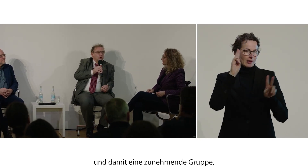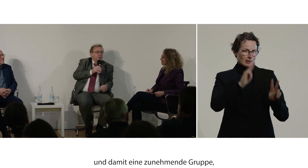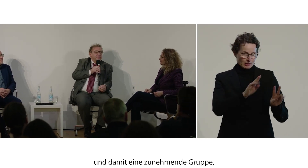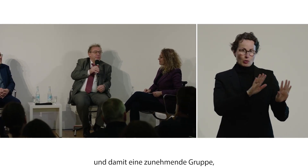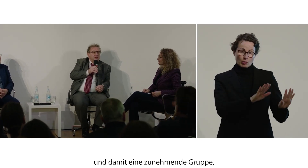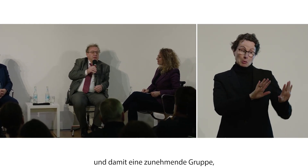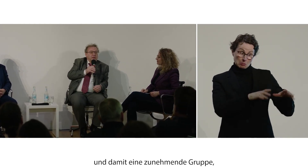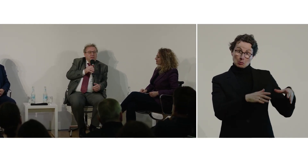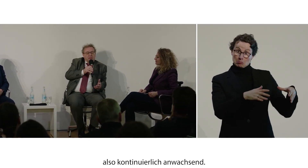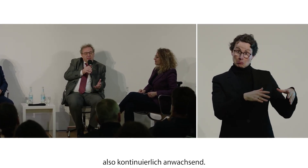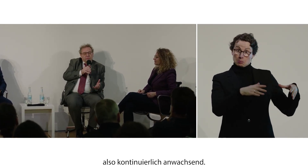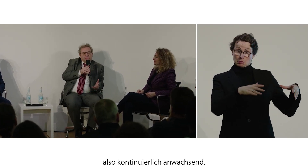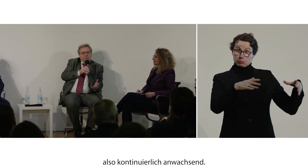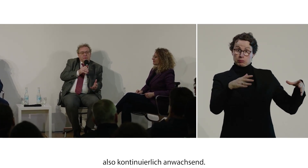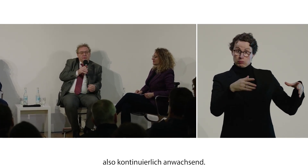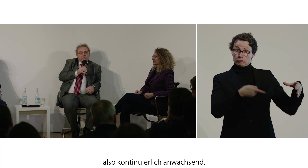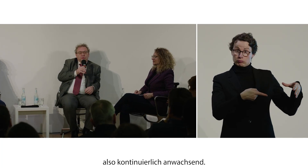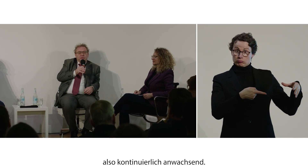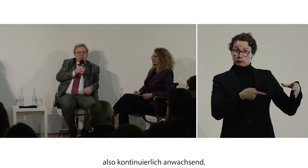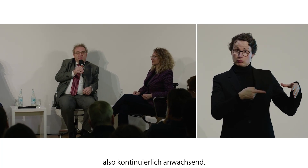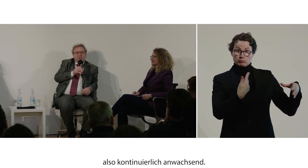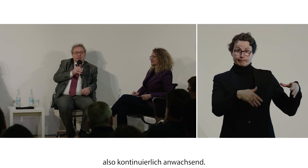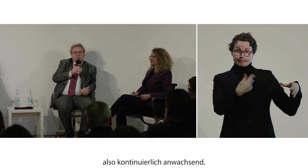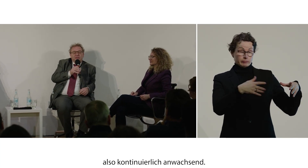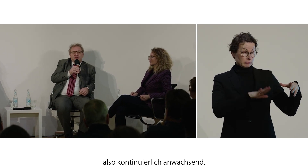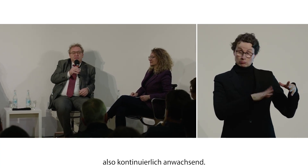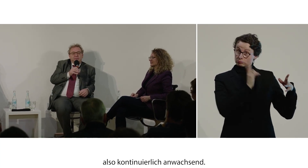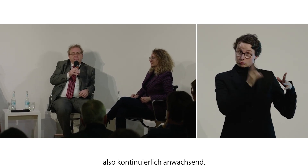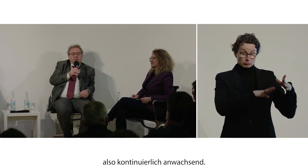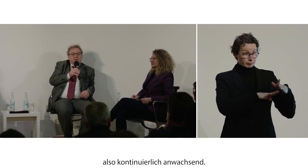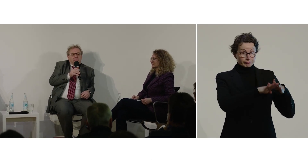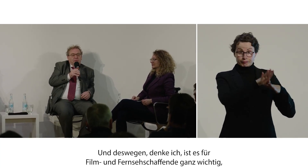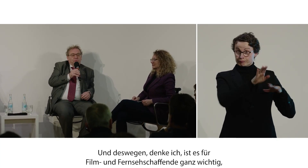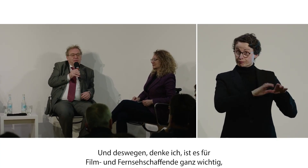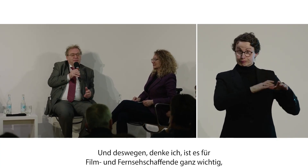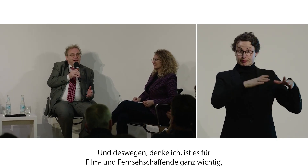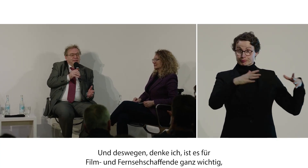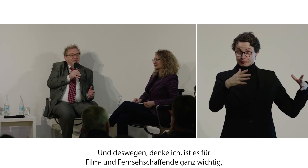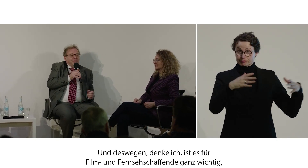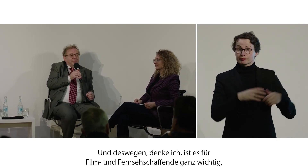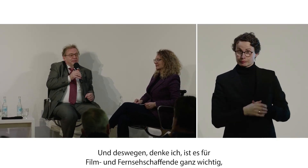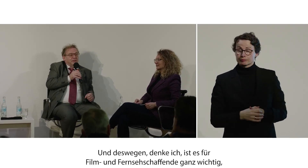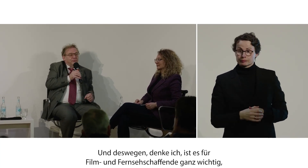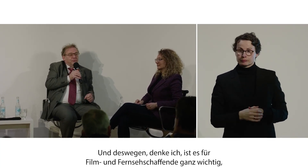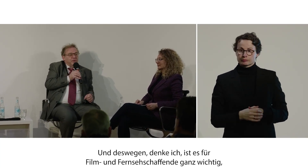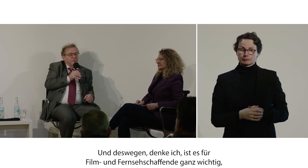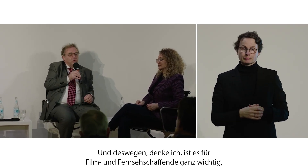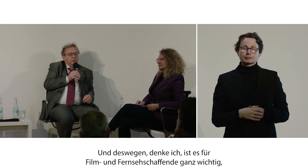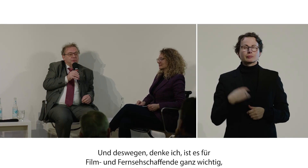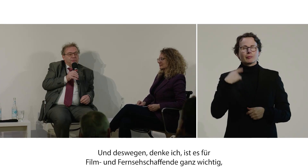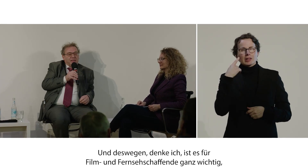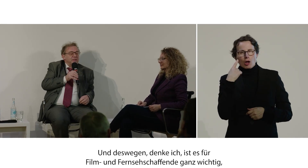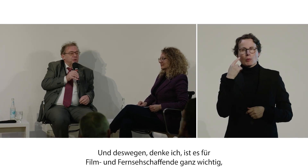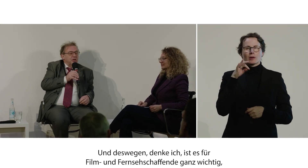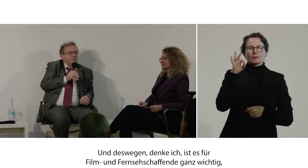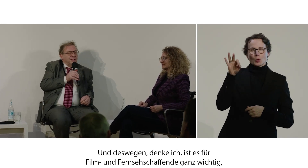Gruppe, also kontinuierlich anwachsend. Und deswegen denke ich, ist es für Film-